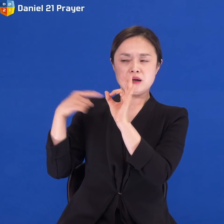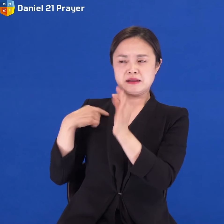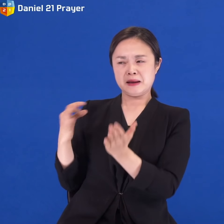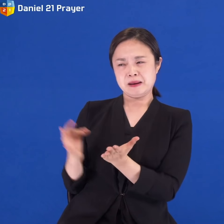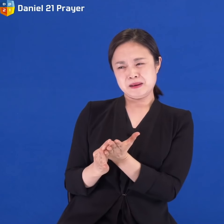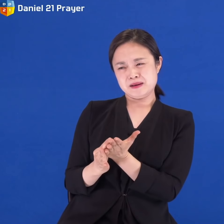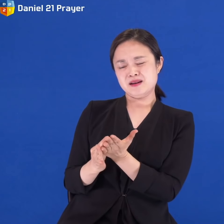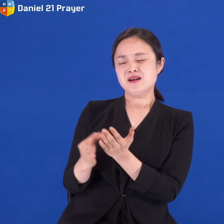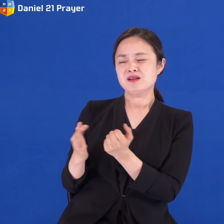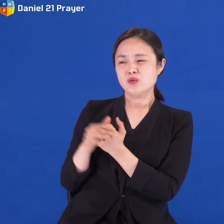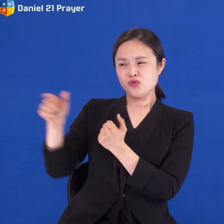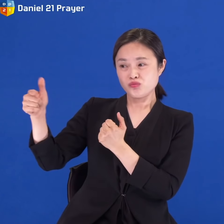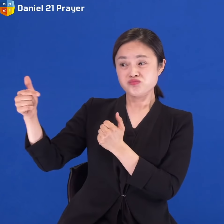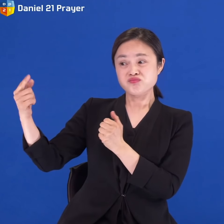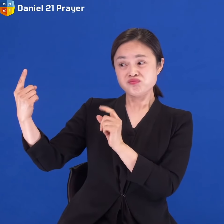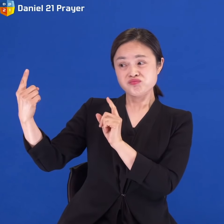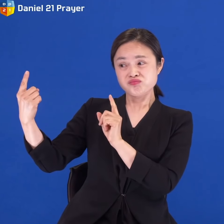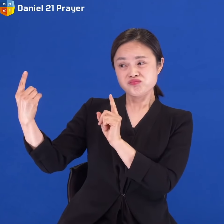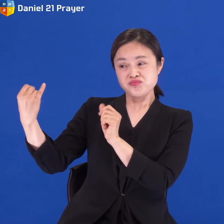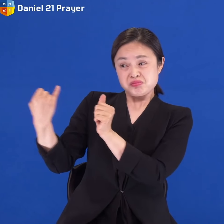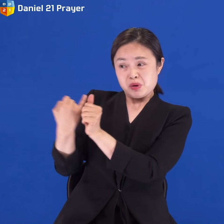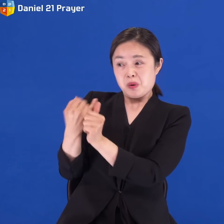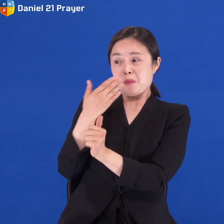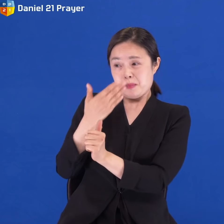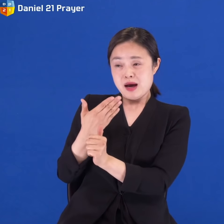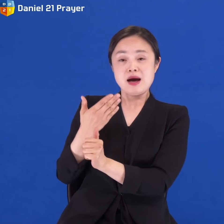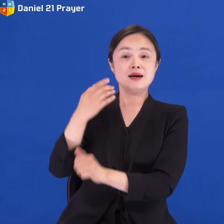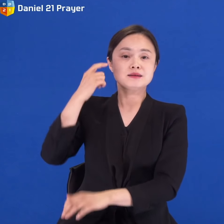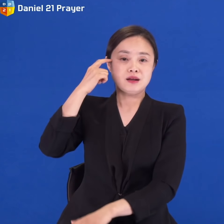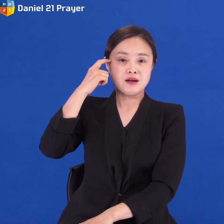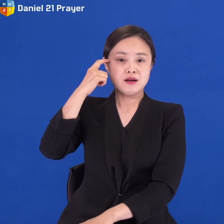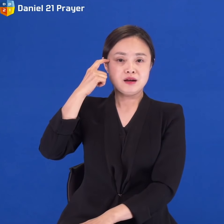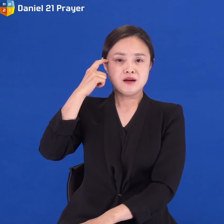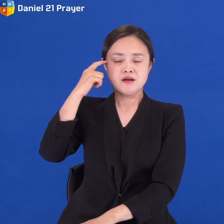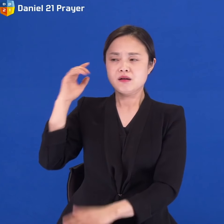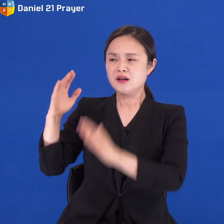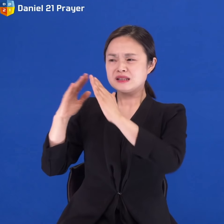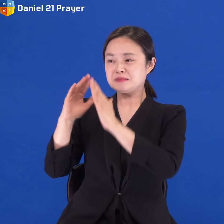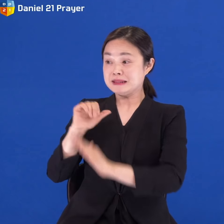비닐하우스나 창고에서 잠을 자는, 화실에서 잠을 자는